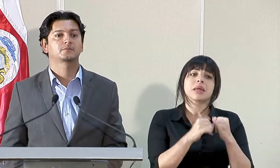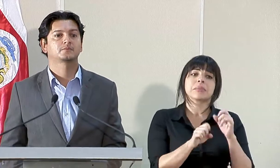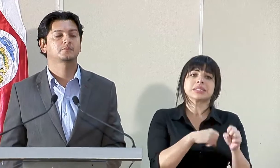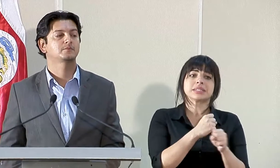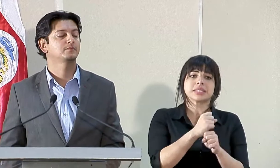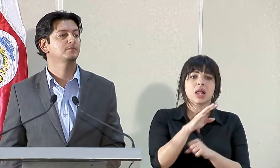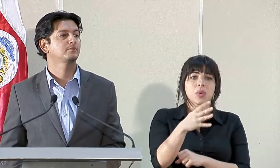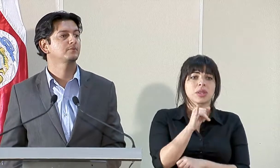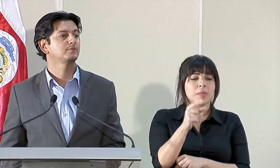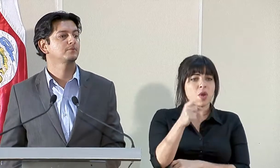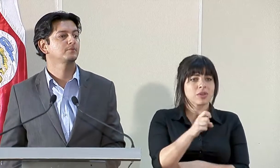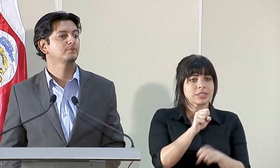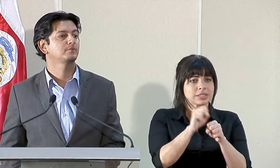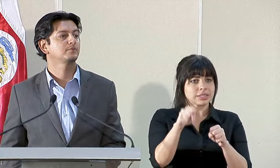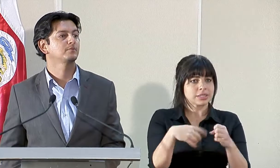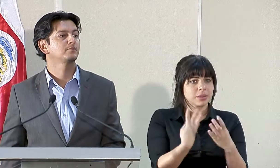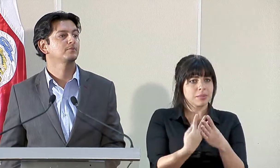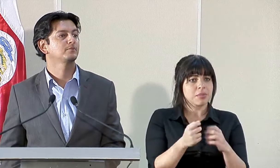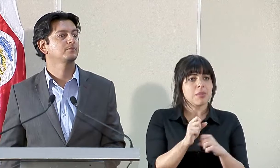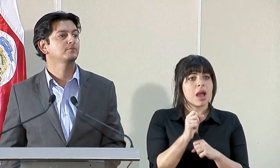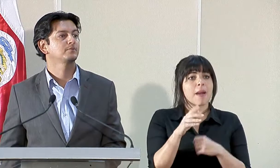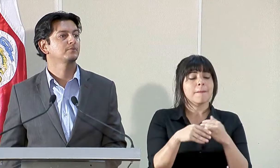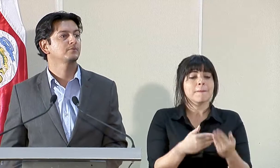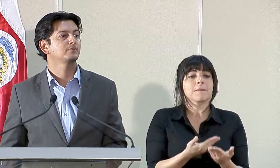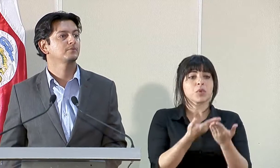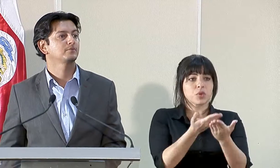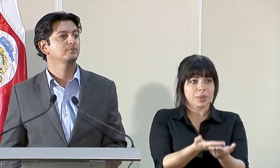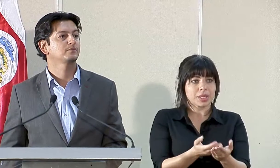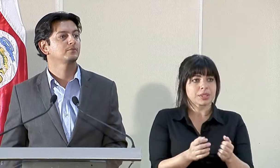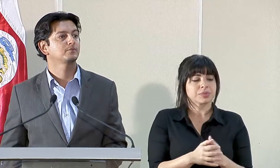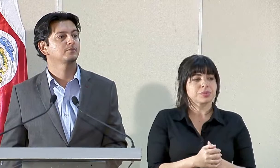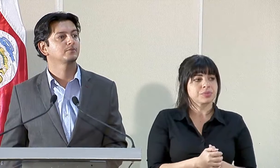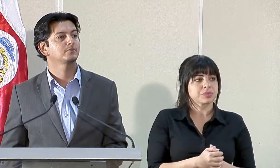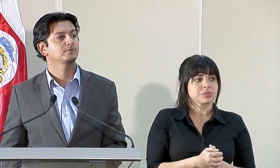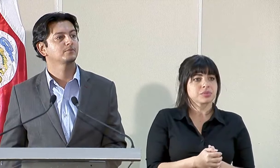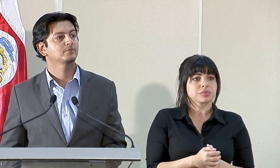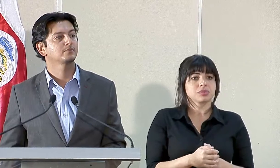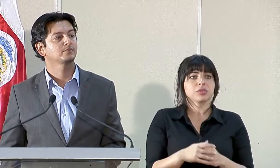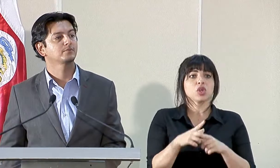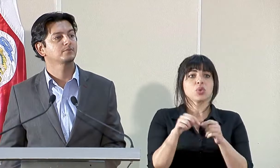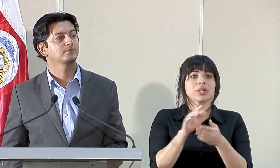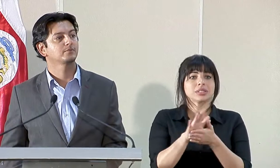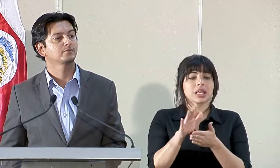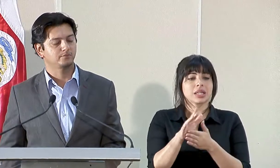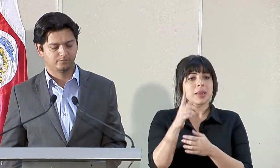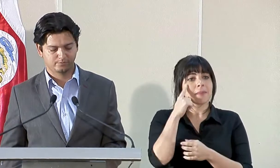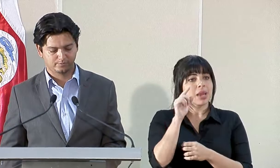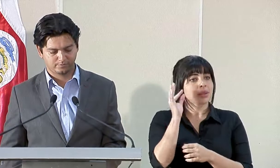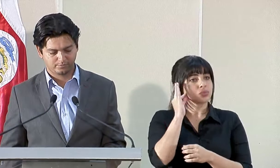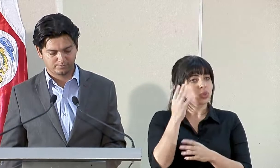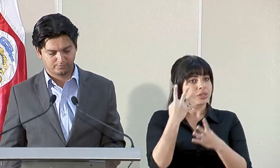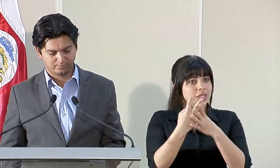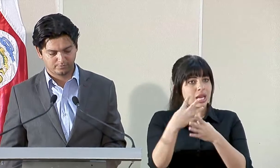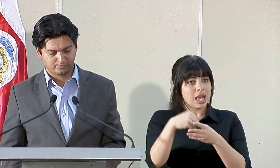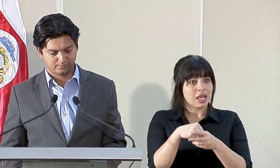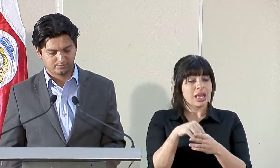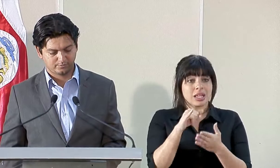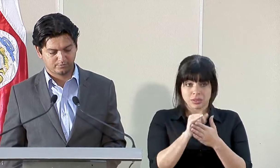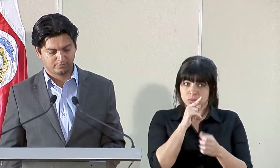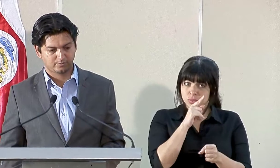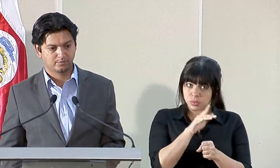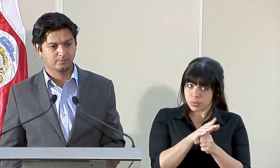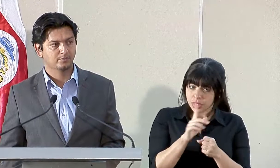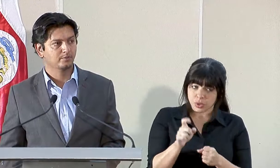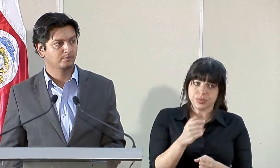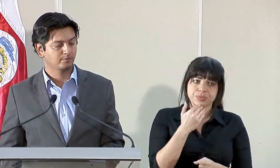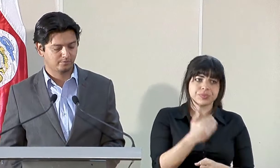Constitucional obliga al sistema penitenciario a proveer de toallas sanitarias a las reclusas. ¿Esto se está cumpliendo?